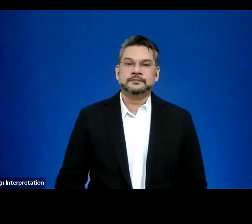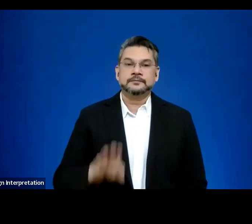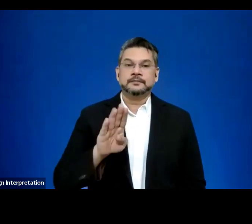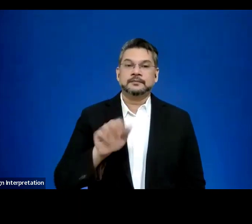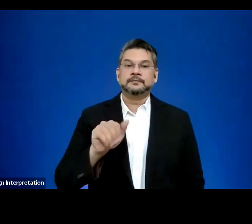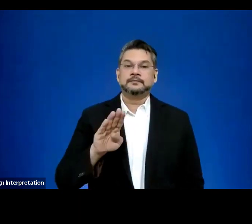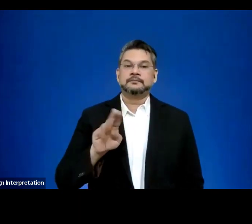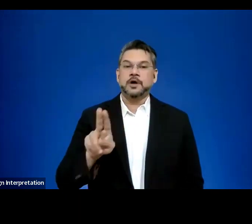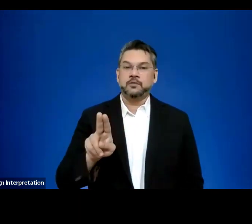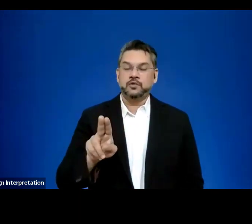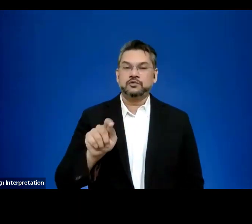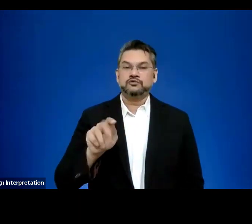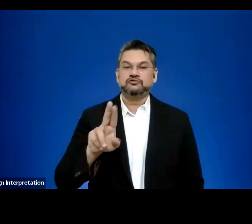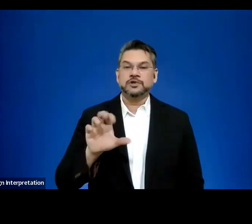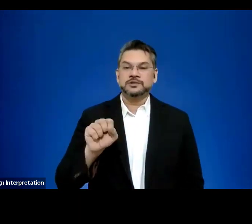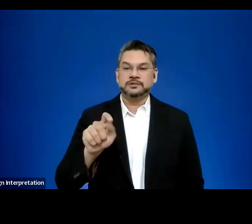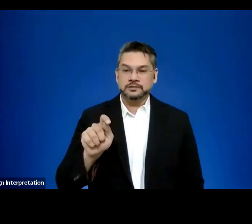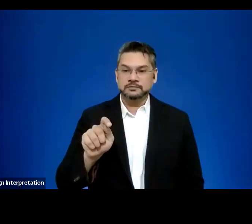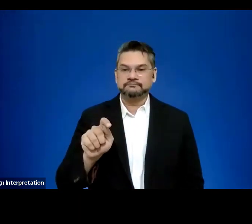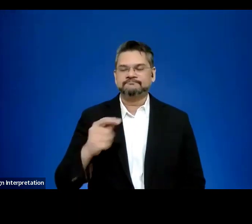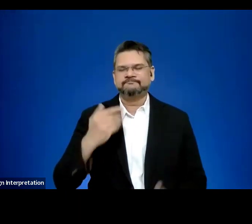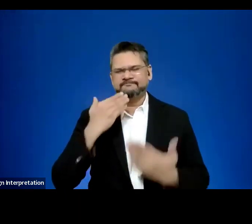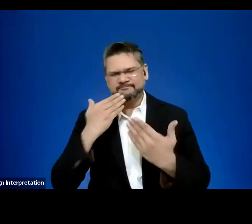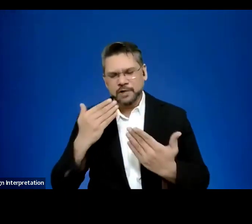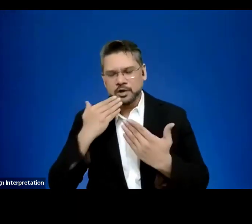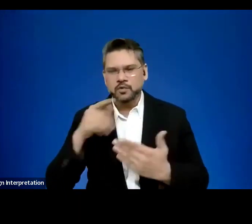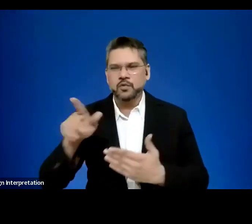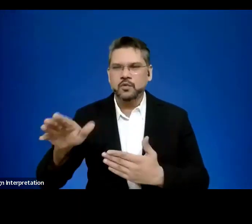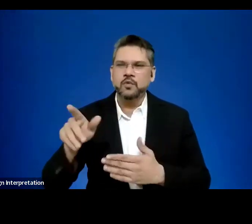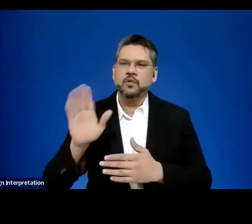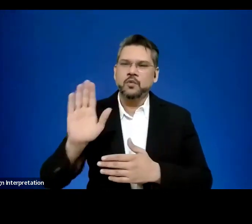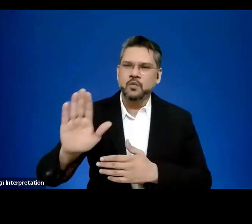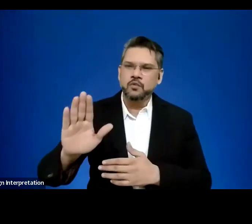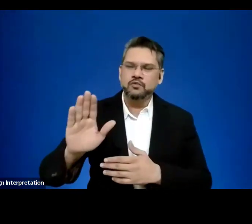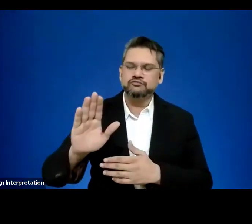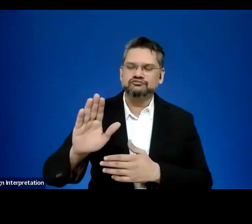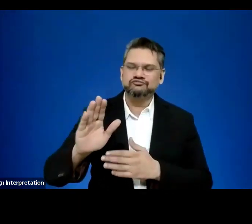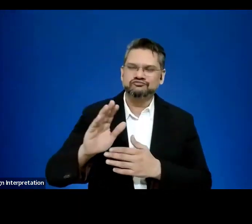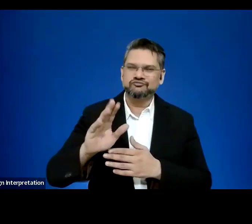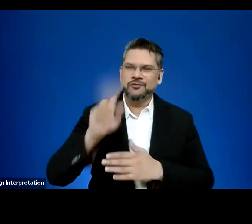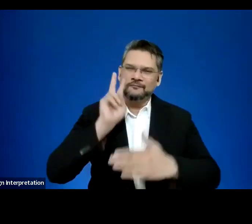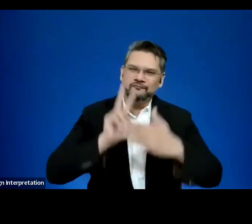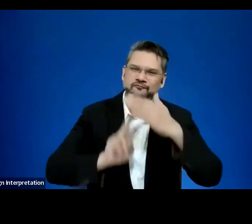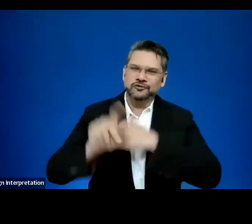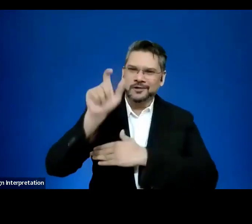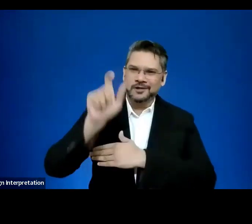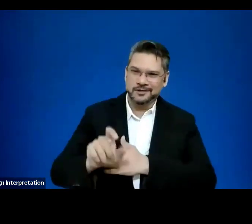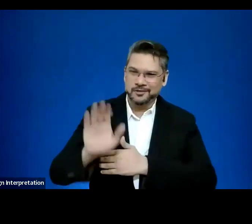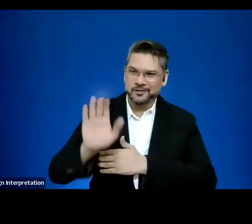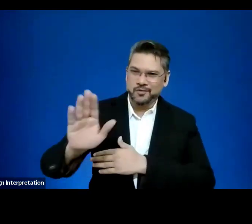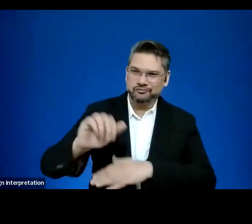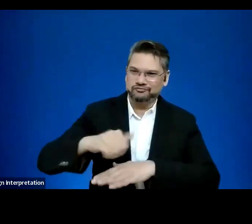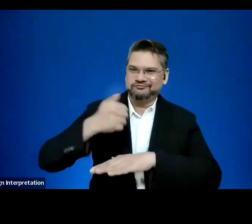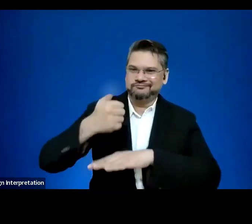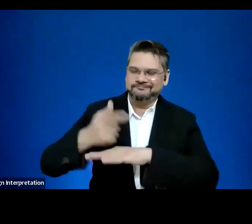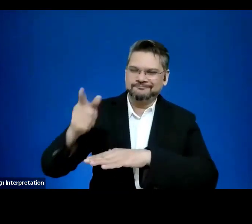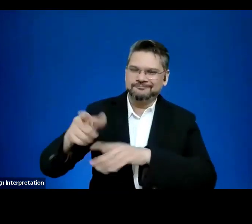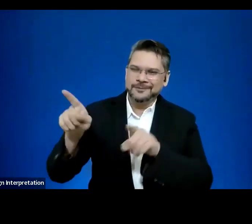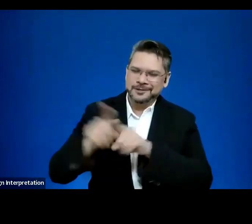来去成为我更好自己。那我们感谢我们的巴布的基金会，